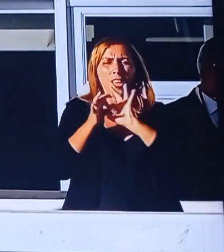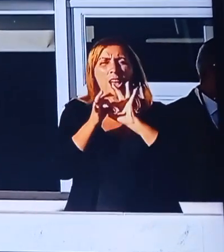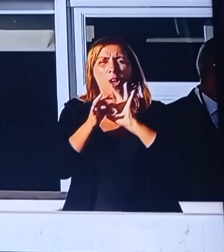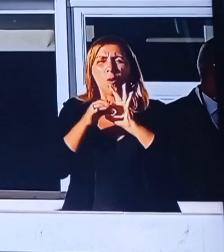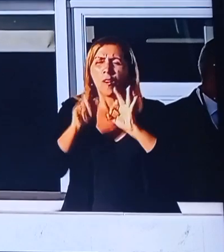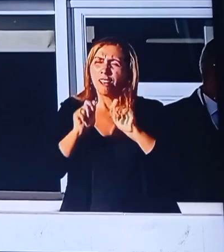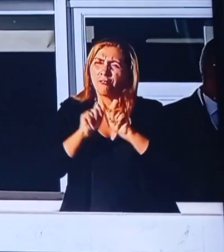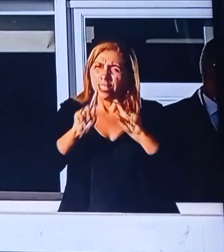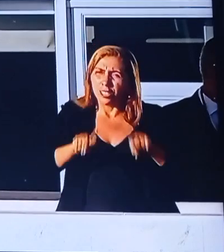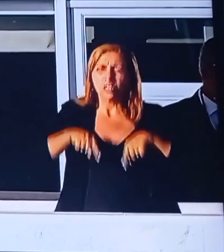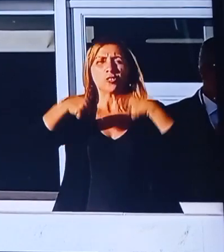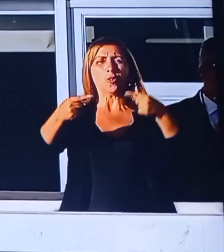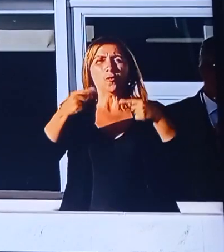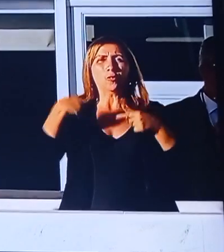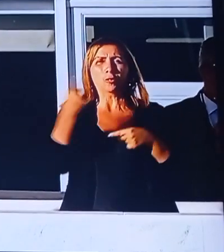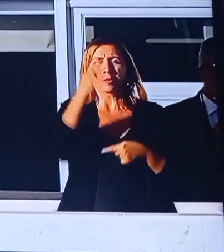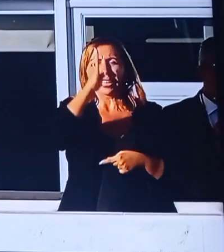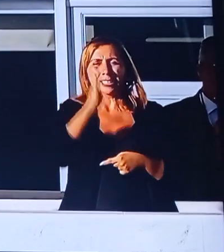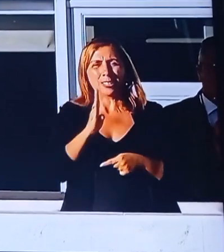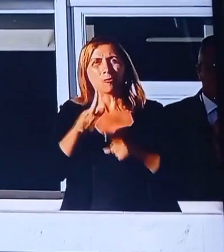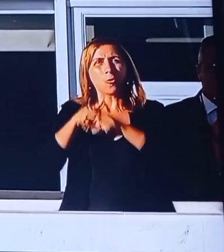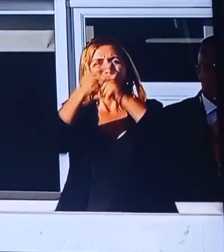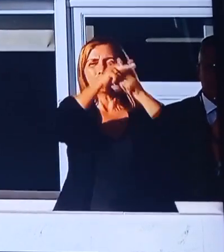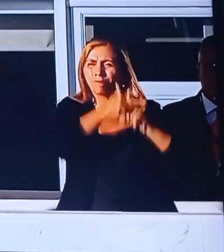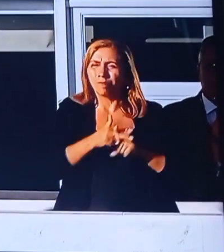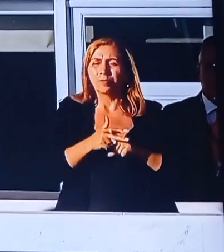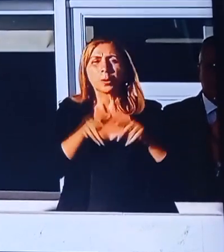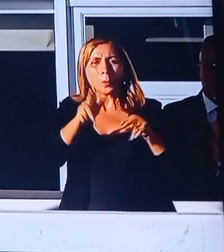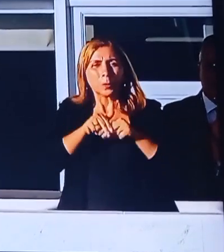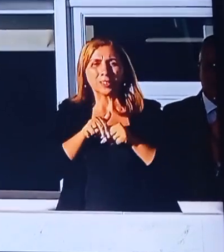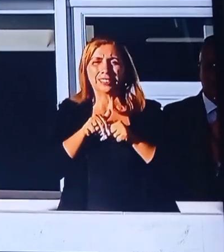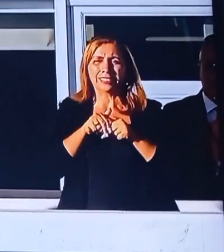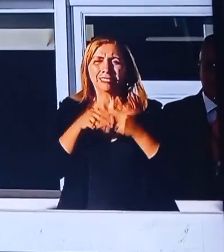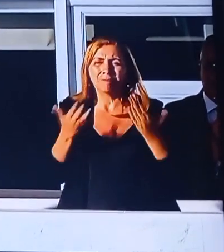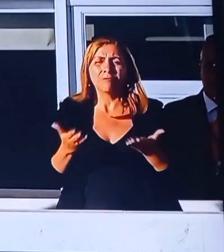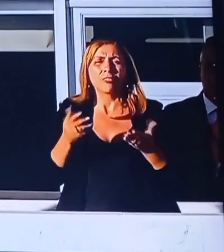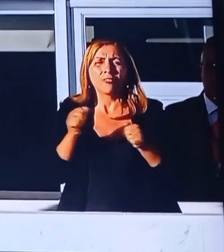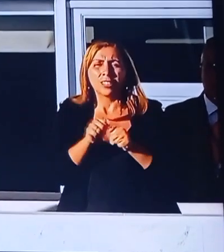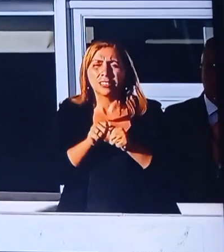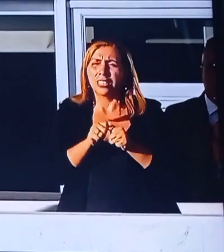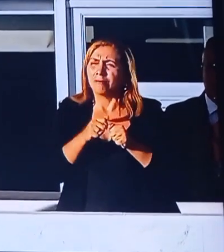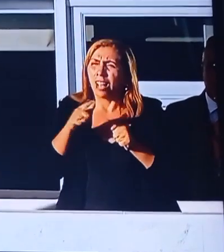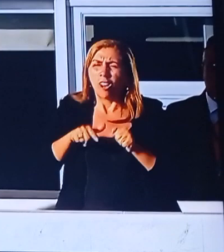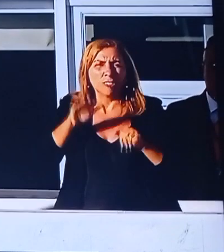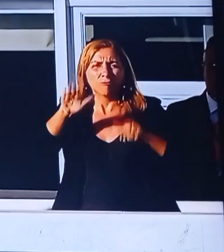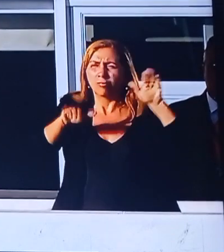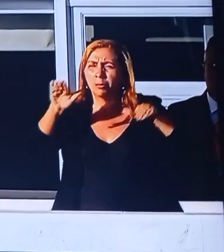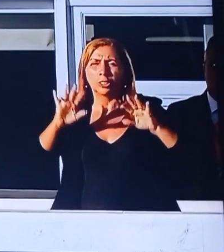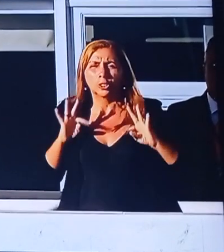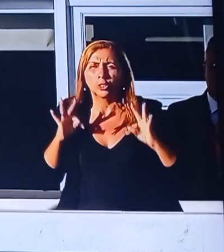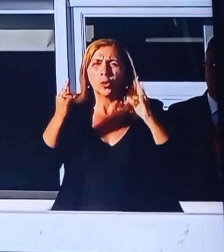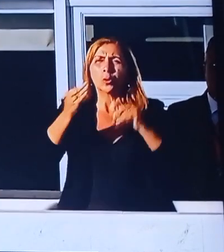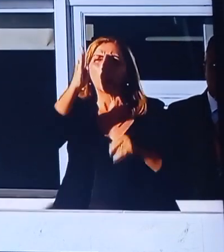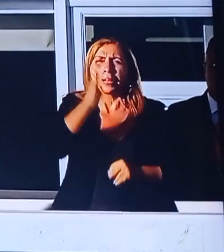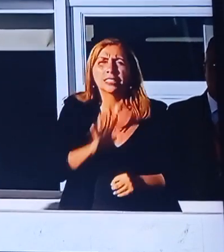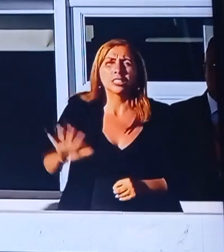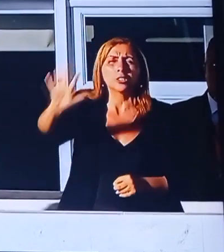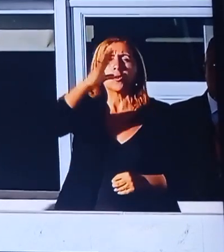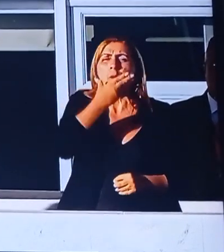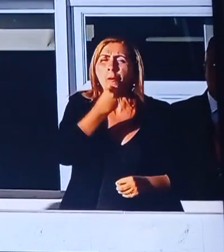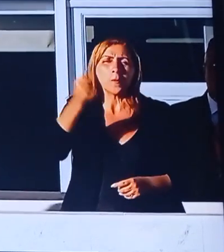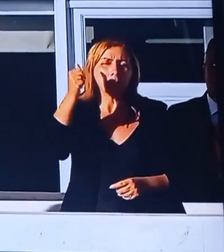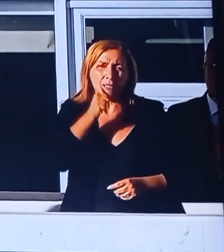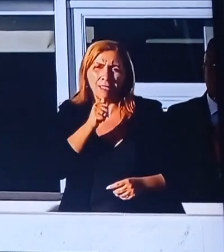e reconstrução do nosso país. Por isso, faço este chamamento a todos os brasileiros e